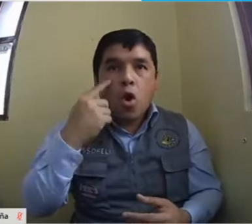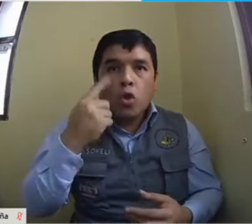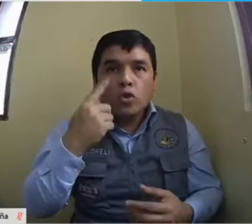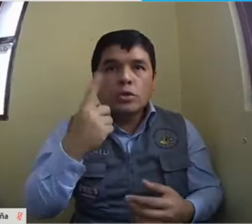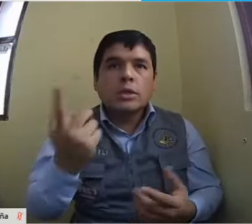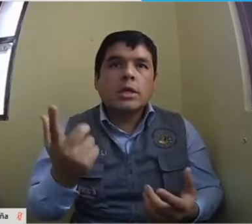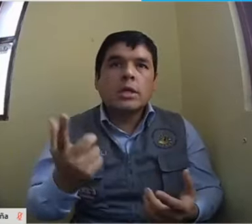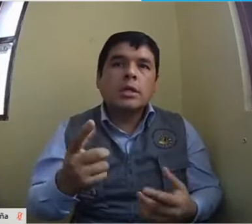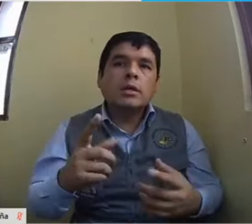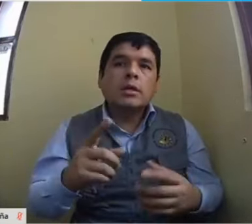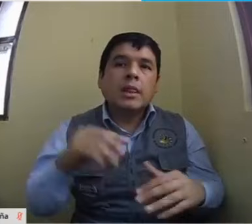Vamos a aprender